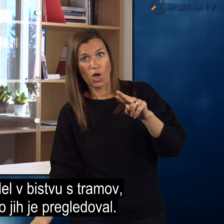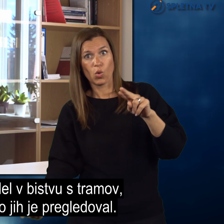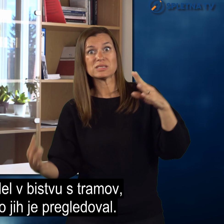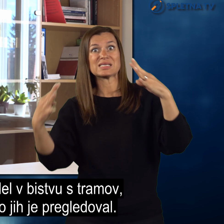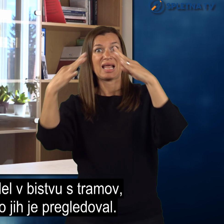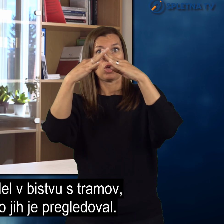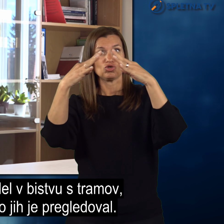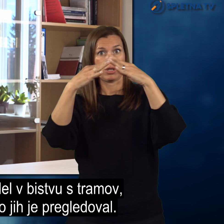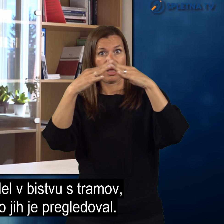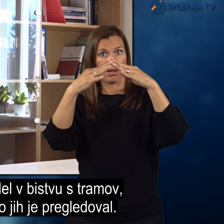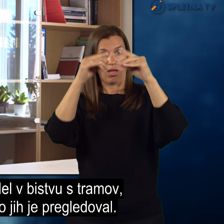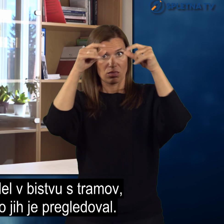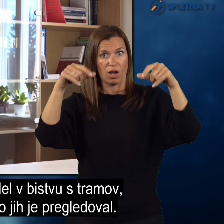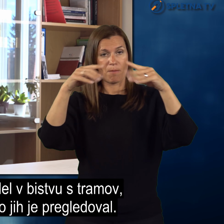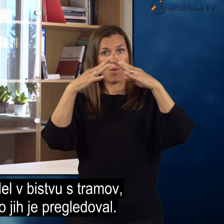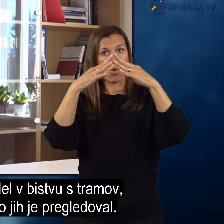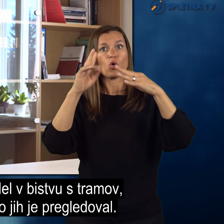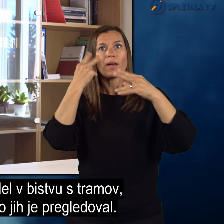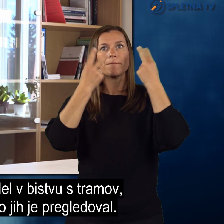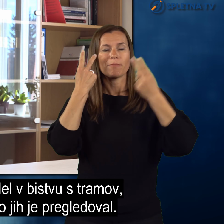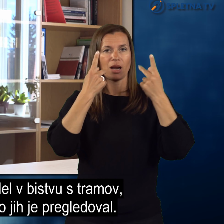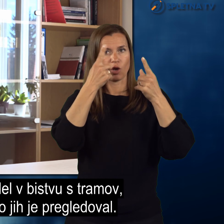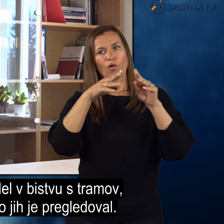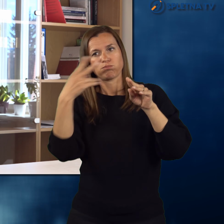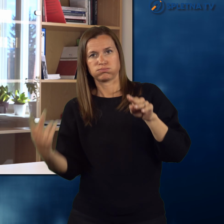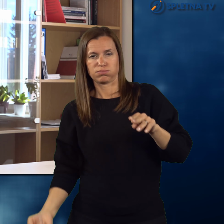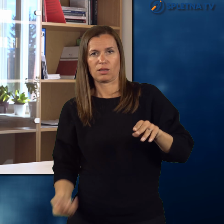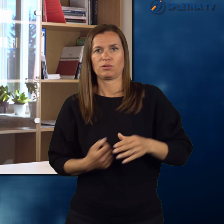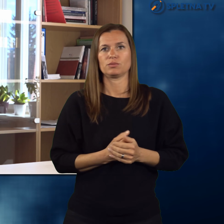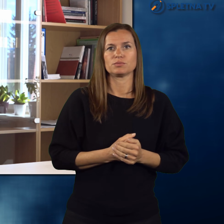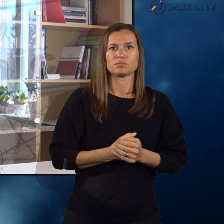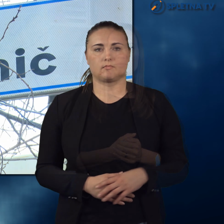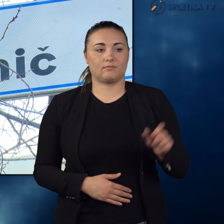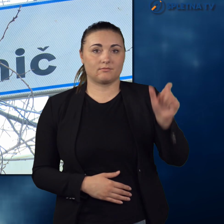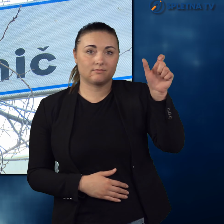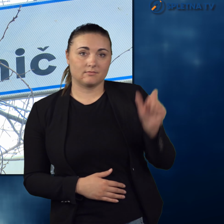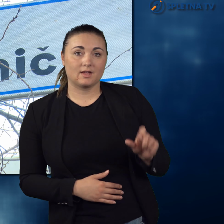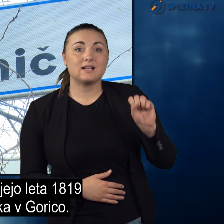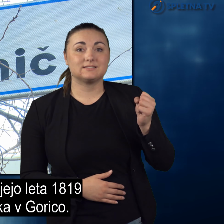tramov, strešnih tramov, ko jih je pregledoval.